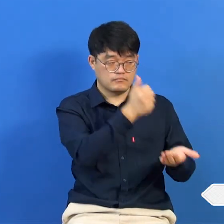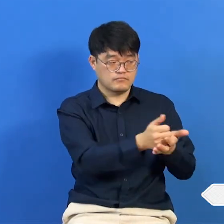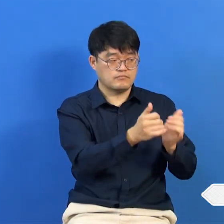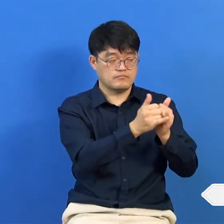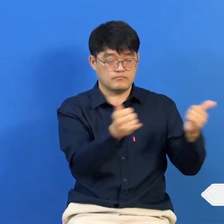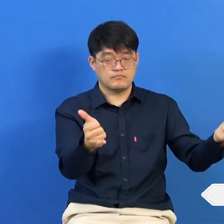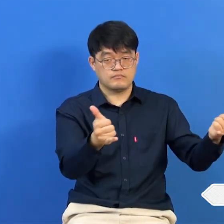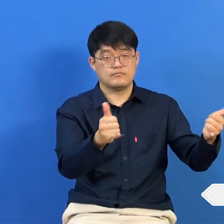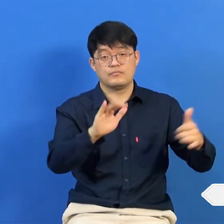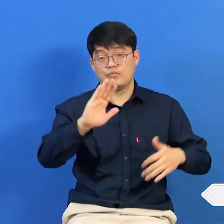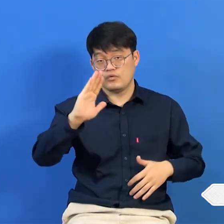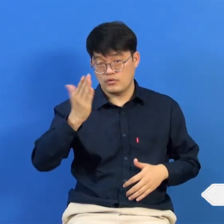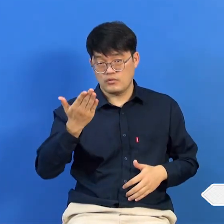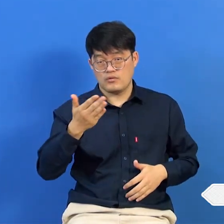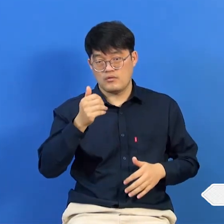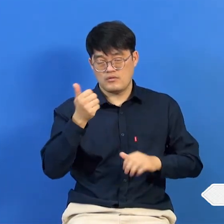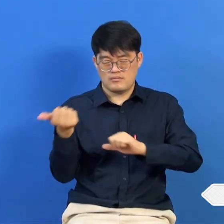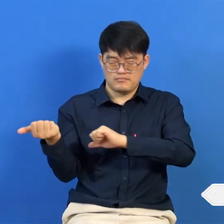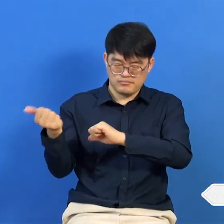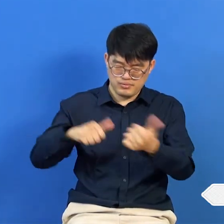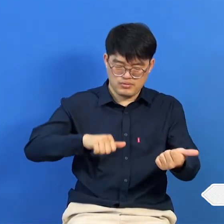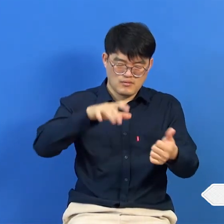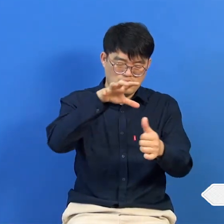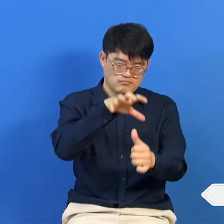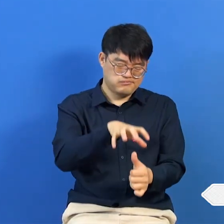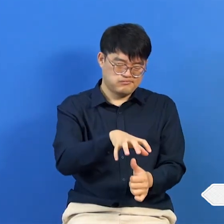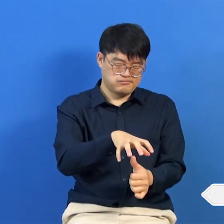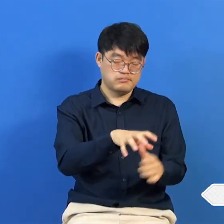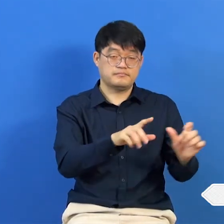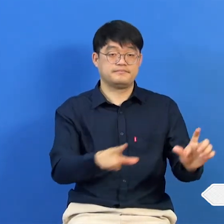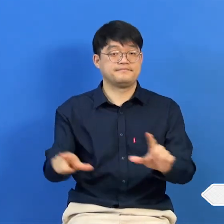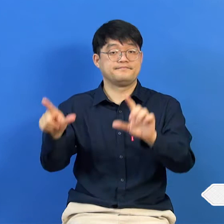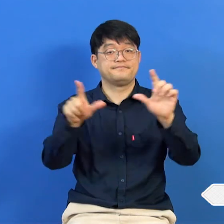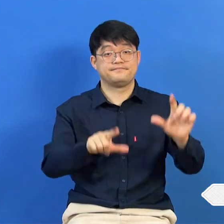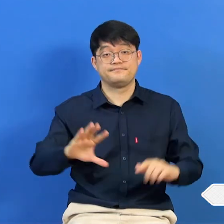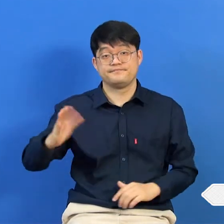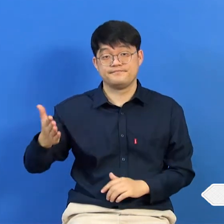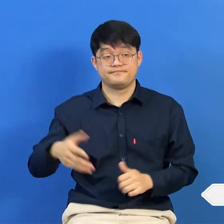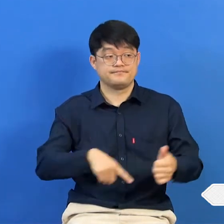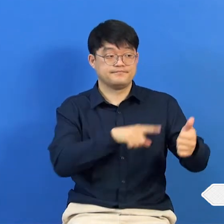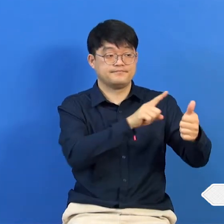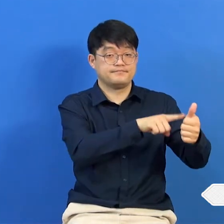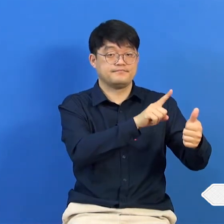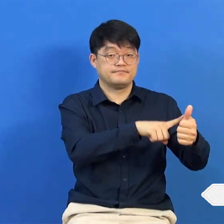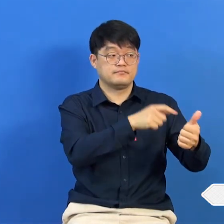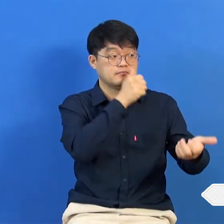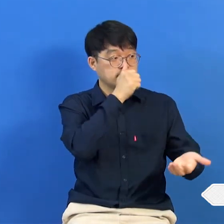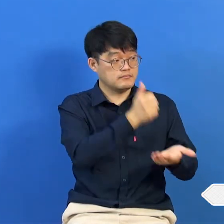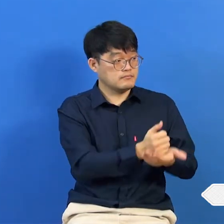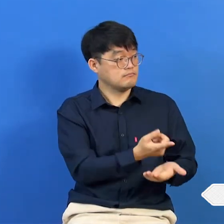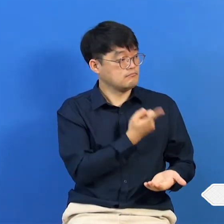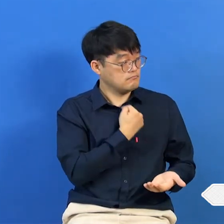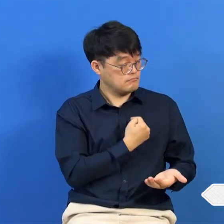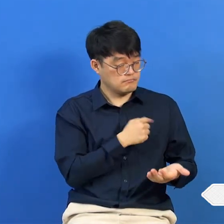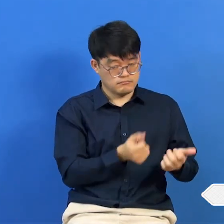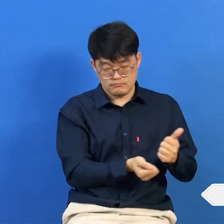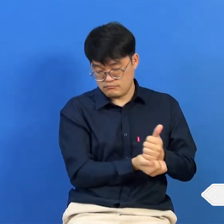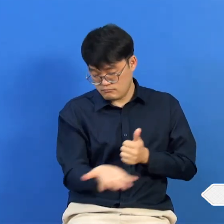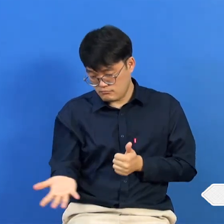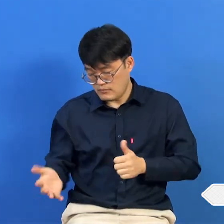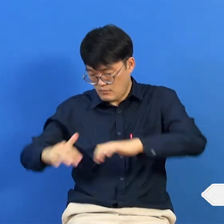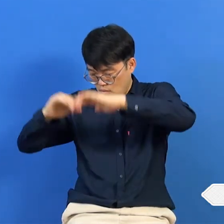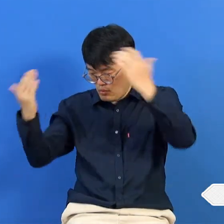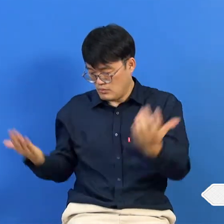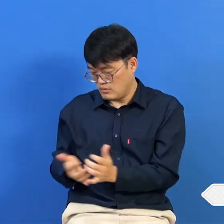되었고 사망의 굴레 아래 살게 되었습니다. 아담이 범죄했는데 왜 온 인류가 죄인이